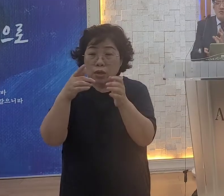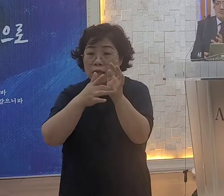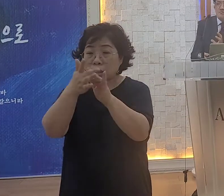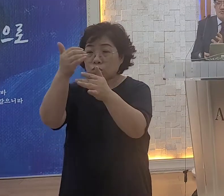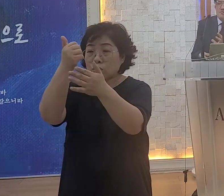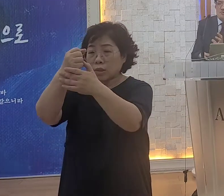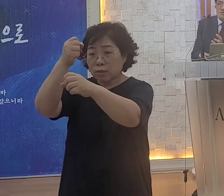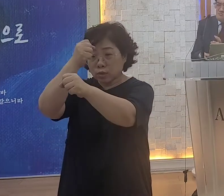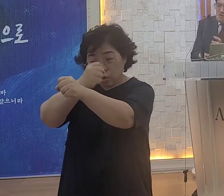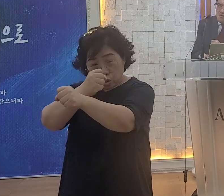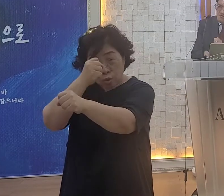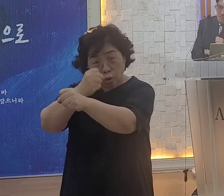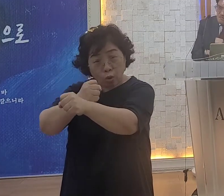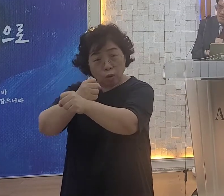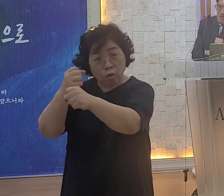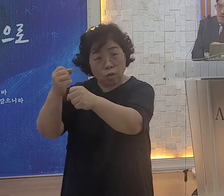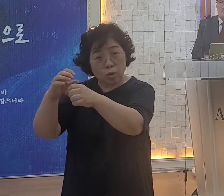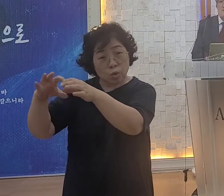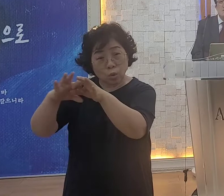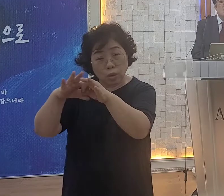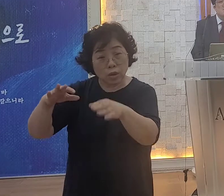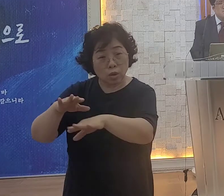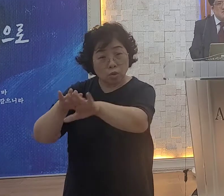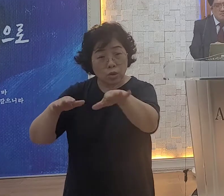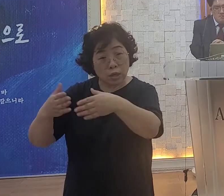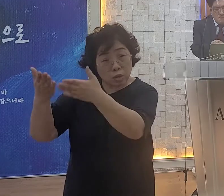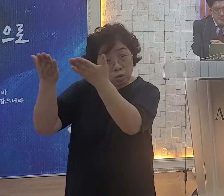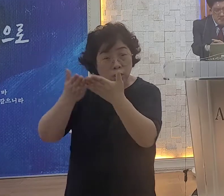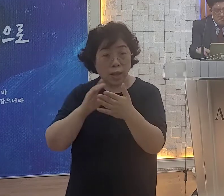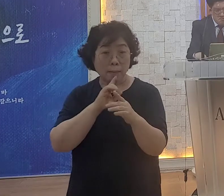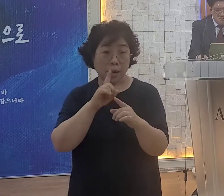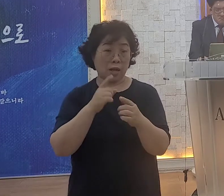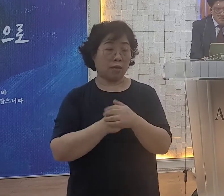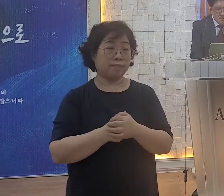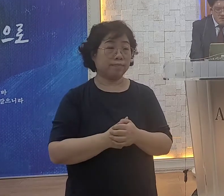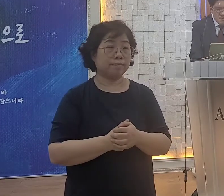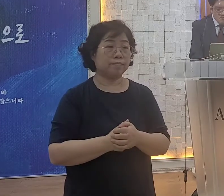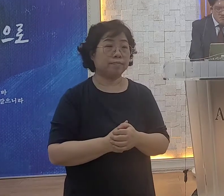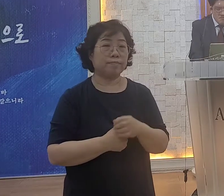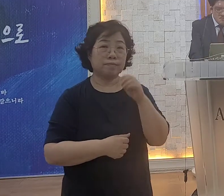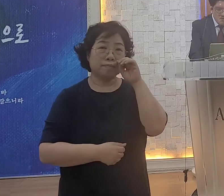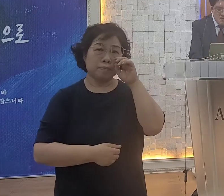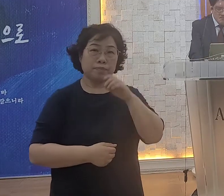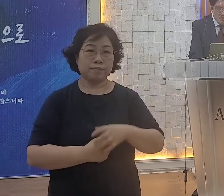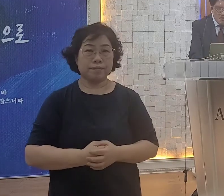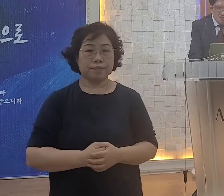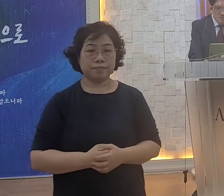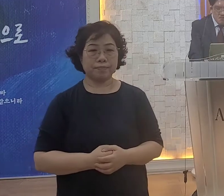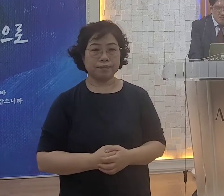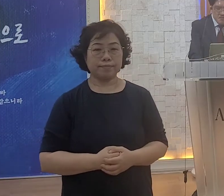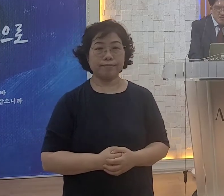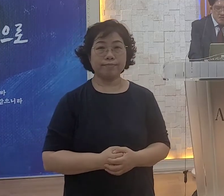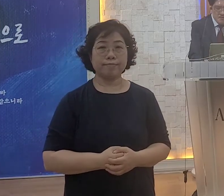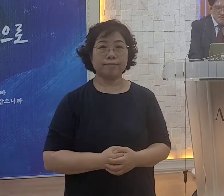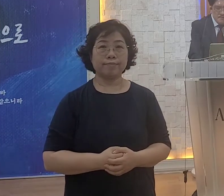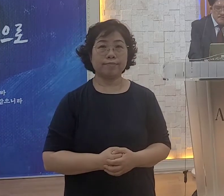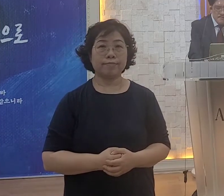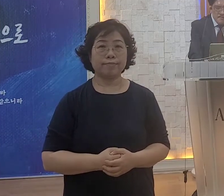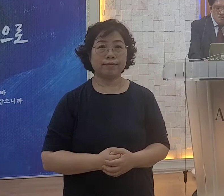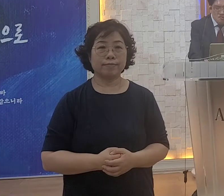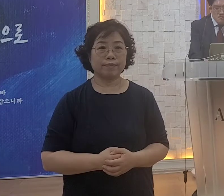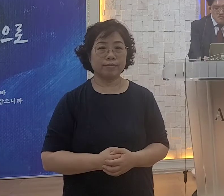예수님의 공로로 우리에게 주어진다라고 하는 이 주제로 오늘 이 두 번째 말씀을 함께 나누기 원합니다.